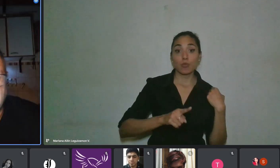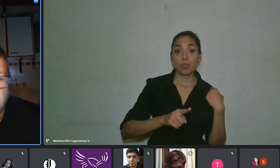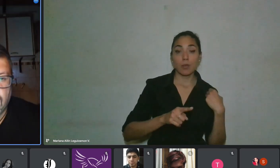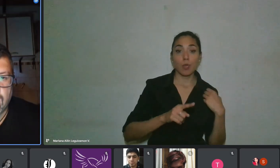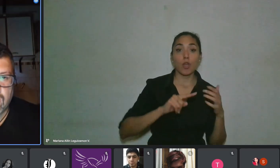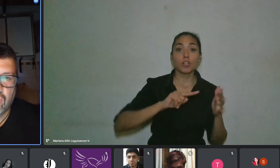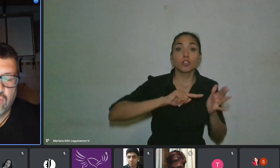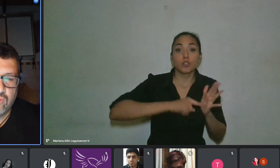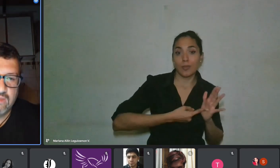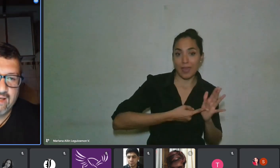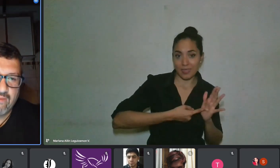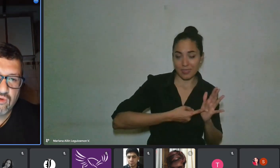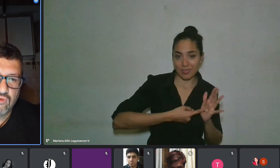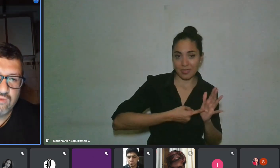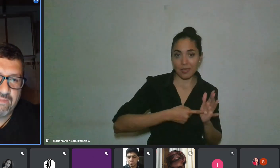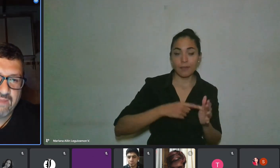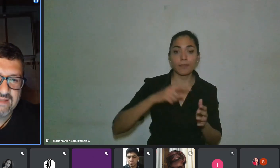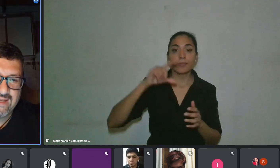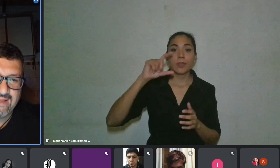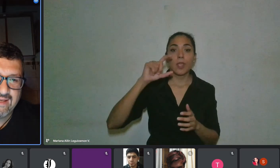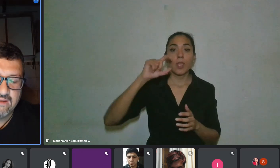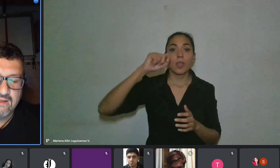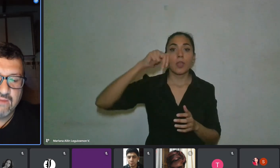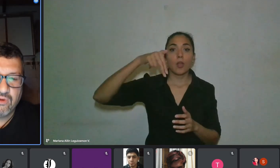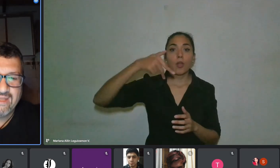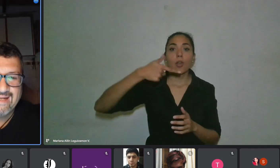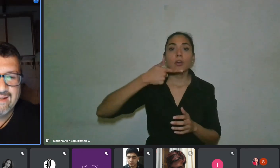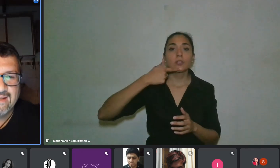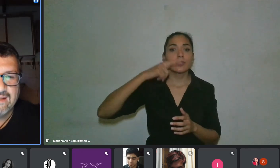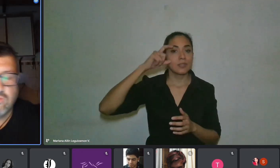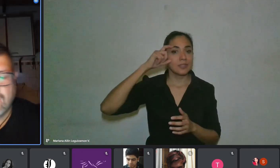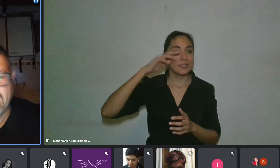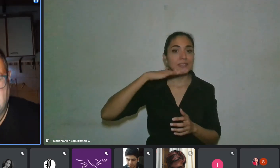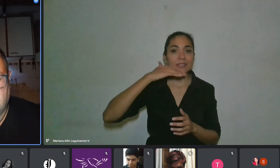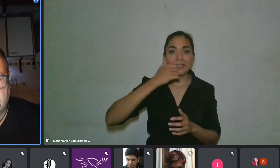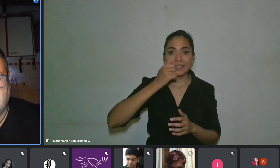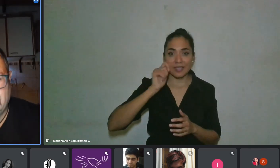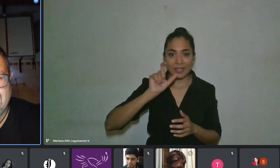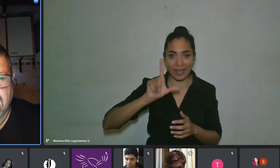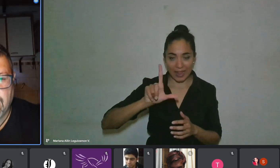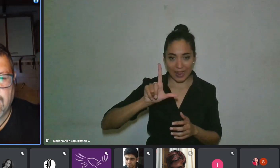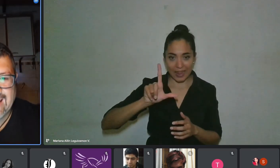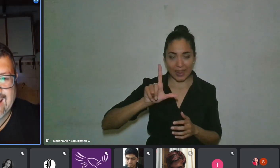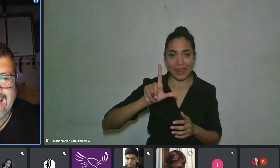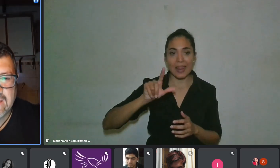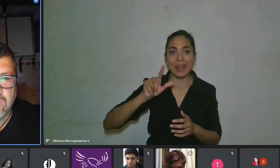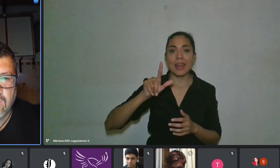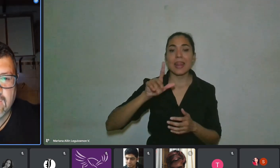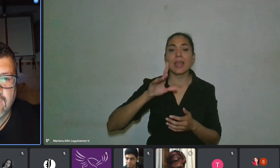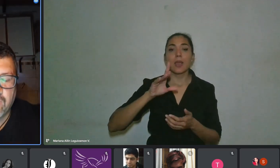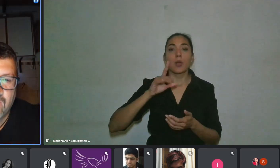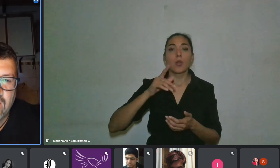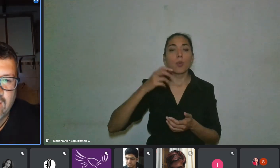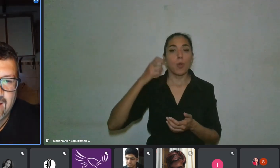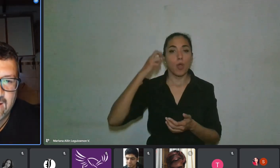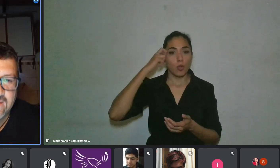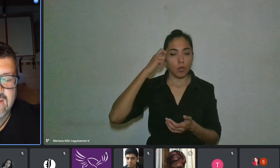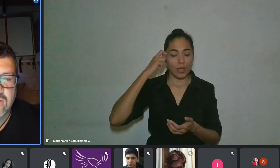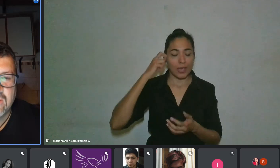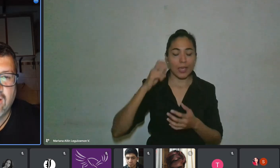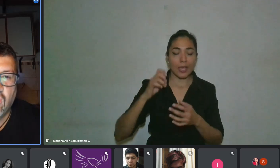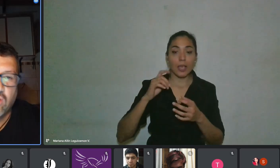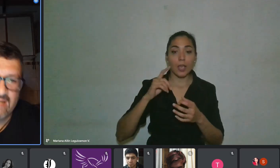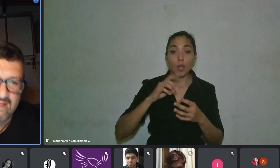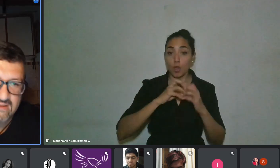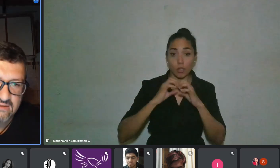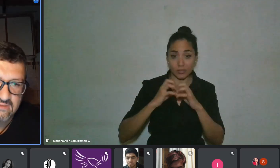concejales, bueno, son, digamos, una especie de poder, no una especie no, sino que es el Poder Legislativo de forma local,